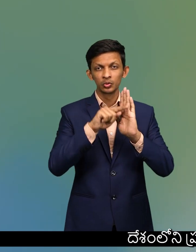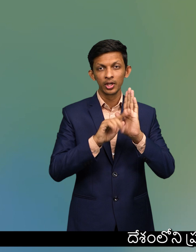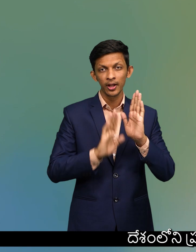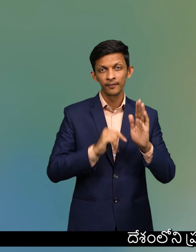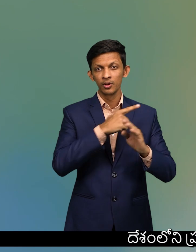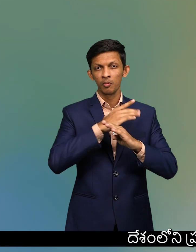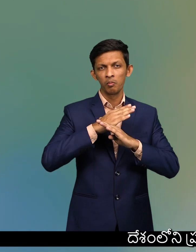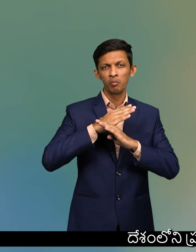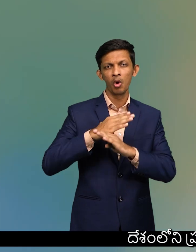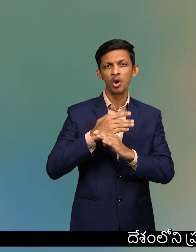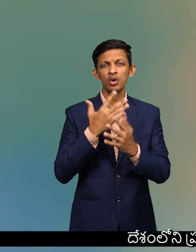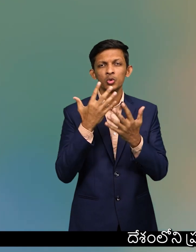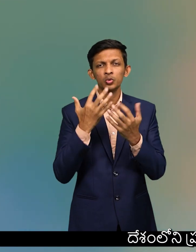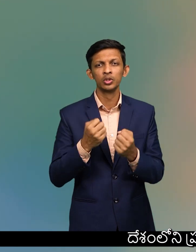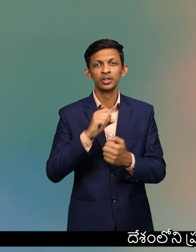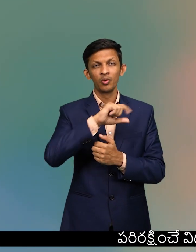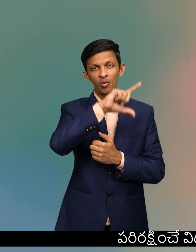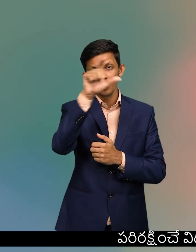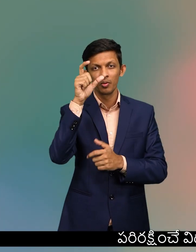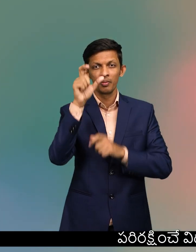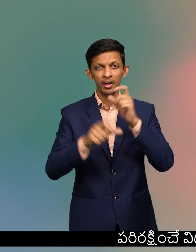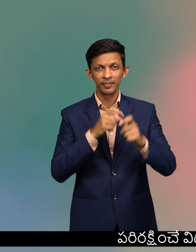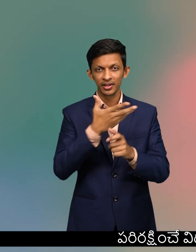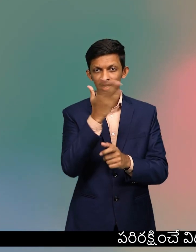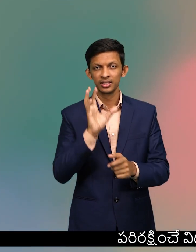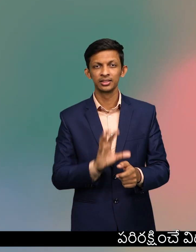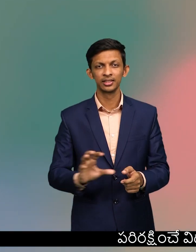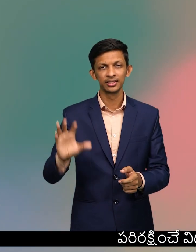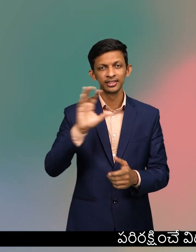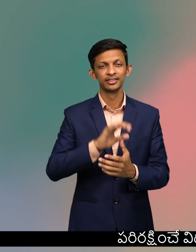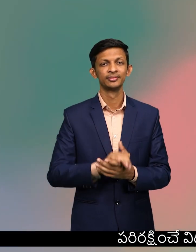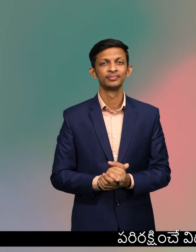దేశంలోని ప్రజలందరి ప్రయోజనాలను పరిరక్షించే విధానాలను రూపొందించండి.